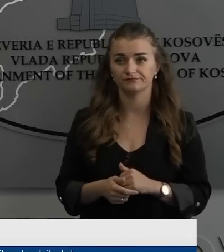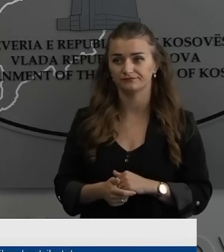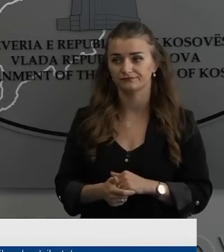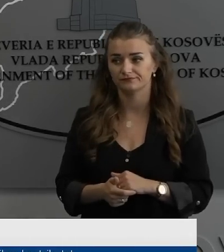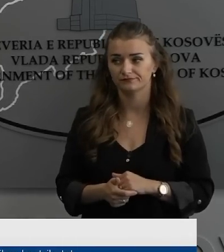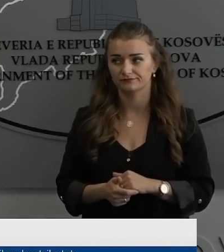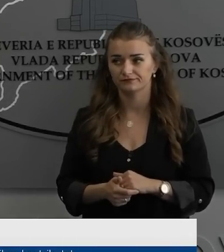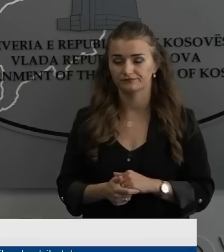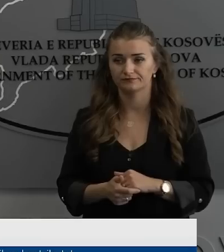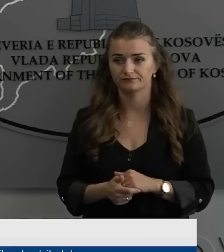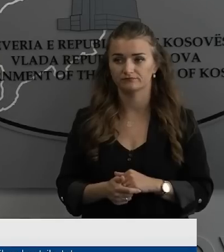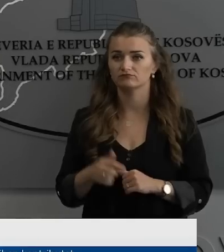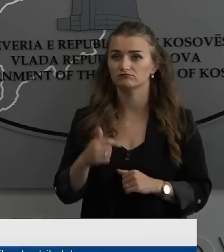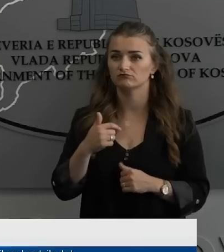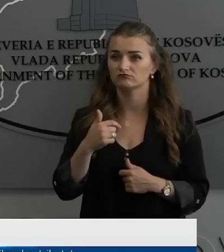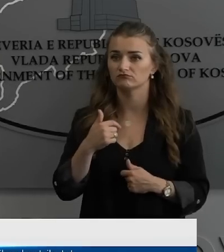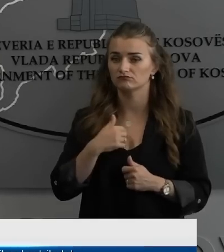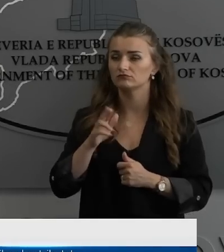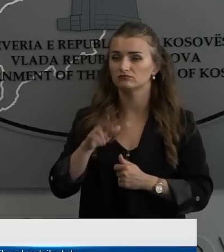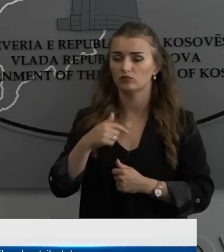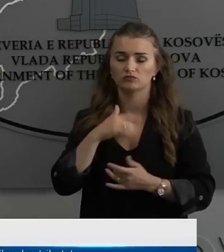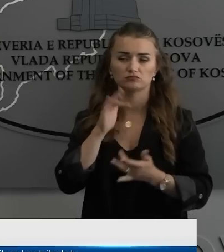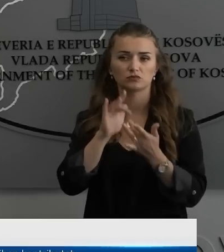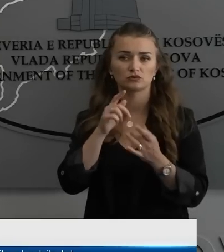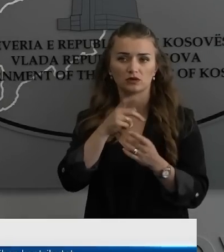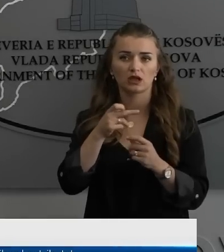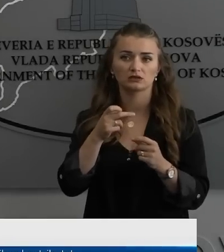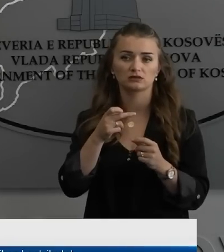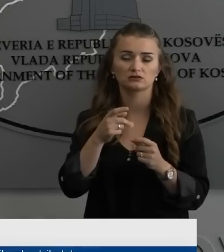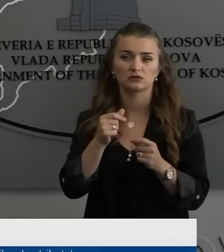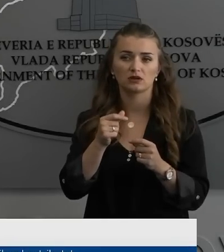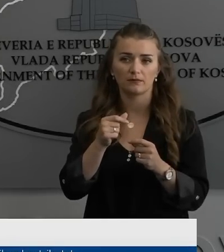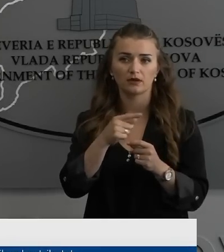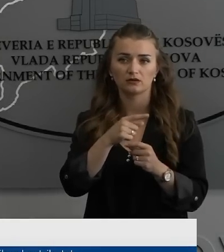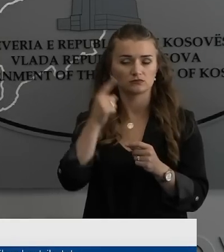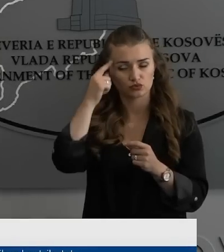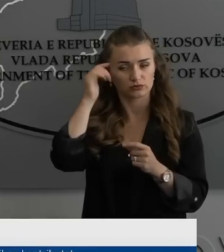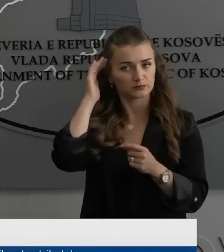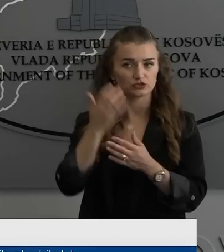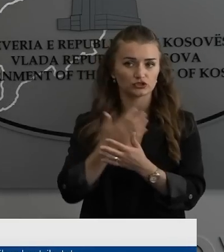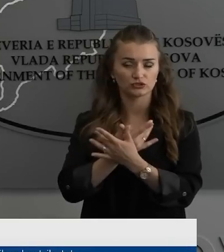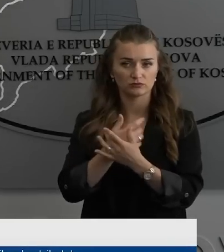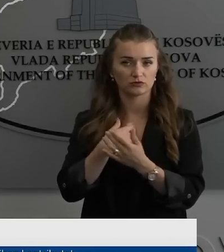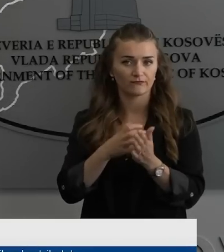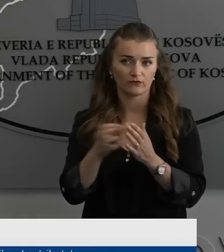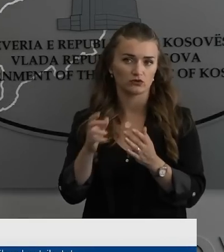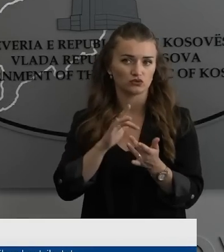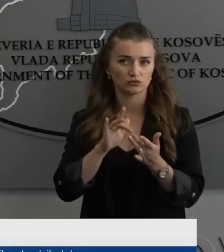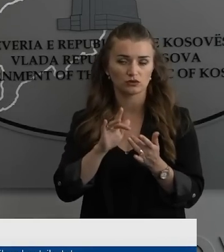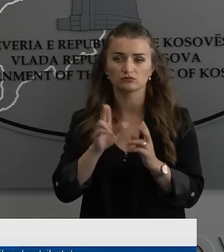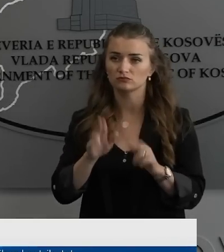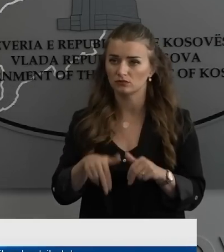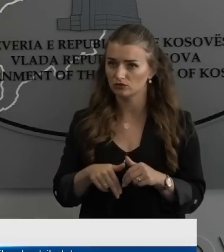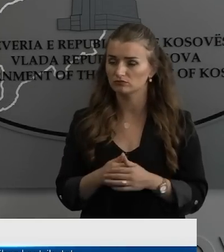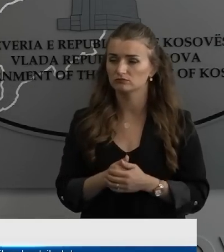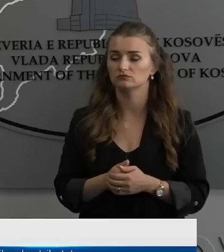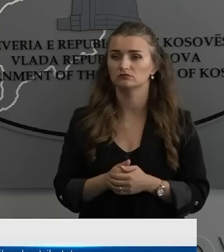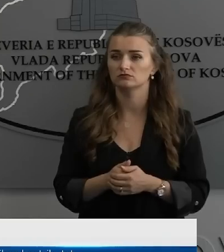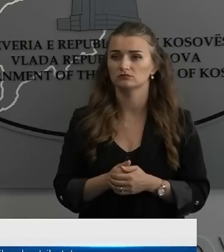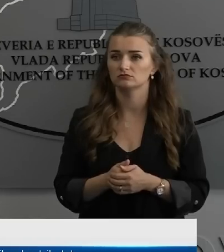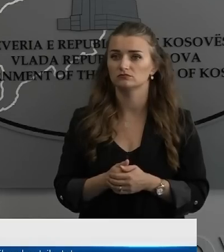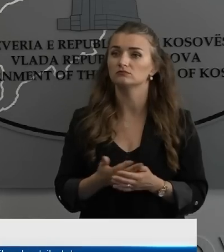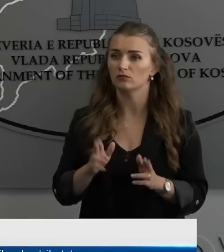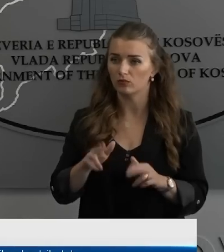Unë jam në kontakt drejt për drejt me kryeministrin e Republikës së Shqipërisë Edi Rama dhe e di që do të vi